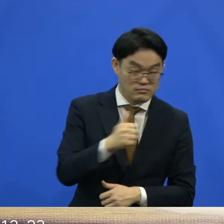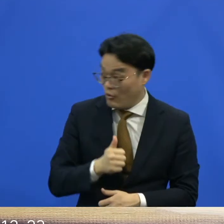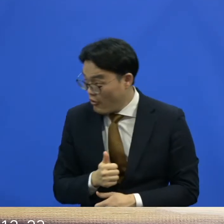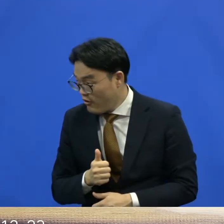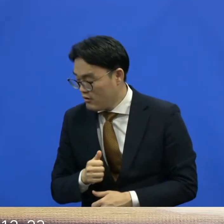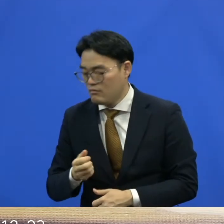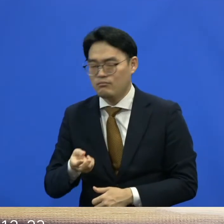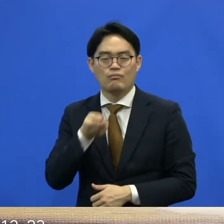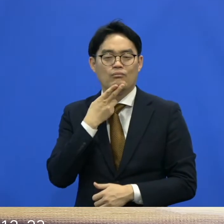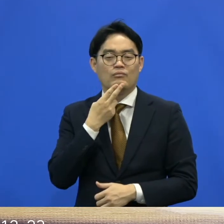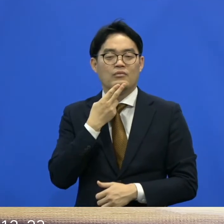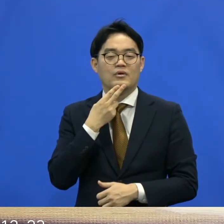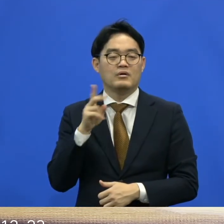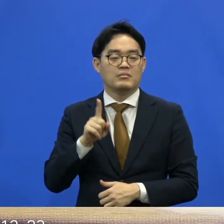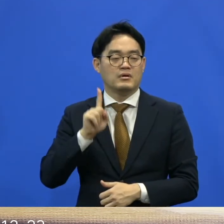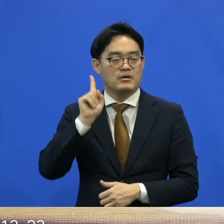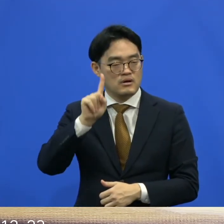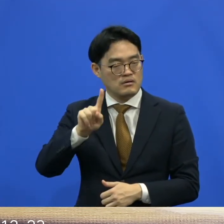사흘, 세월이 흘러갑니다.